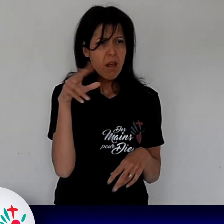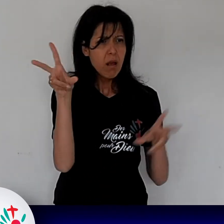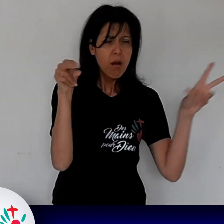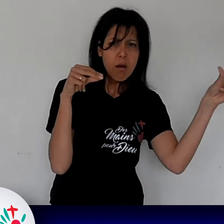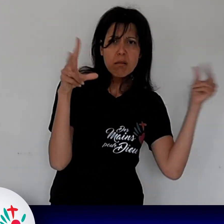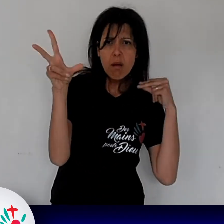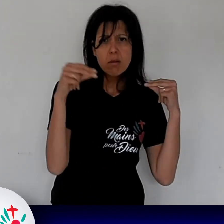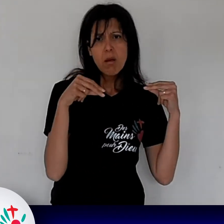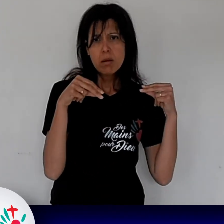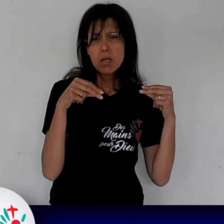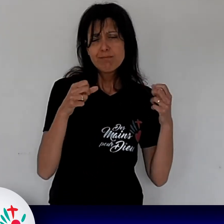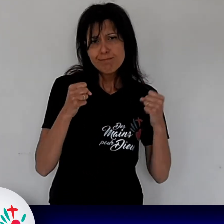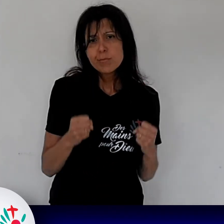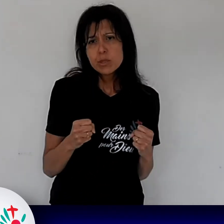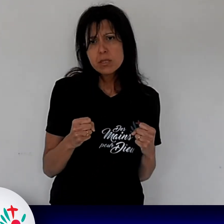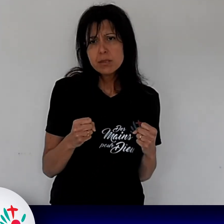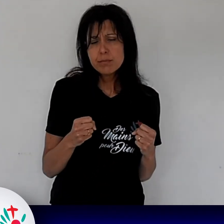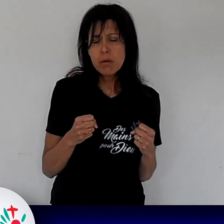Mais non perdus, nous dit sa parole.